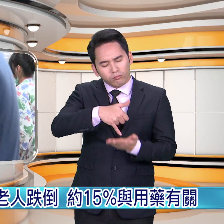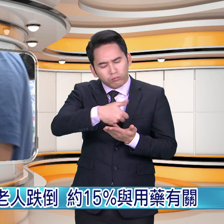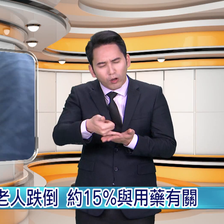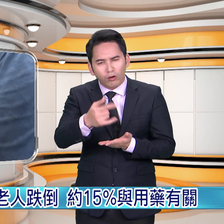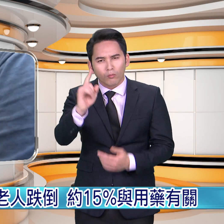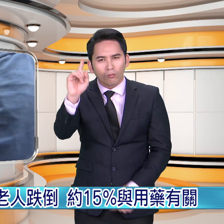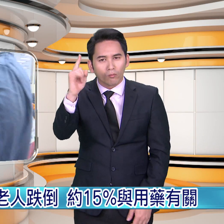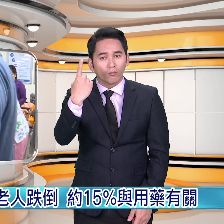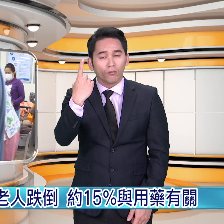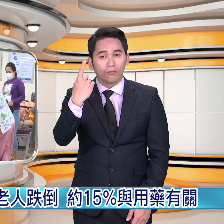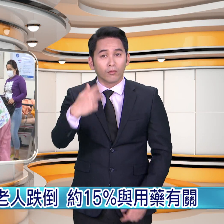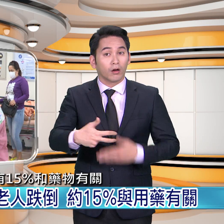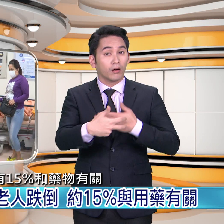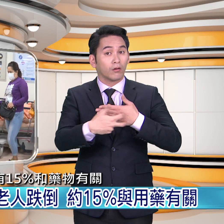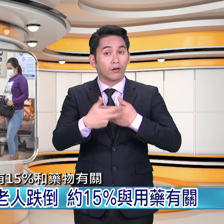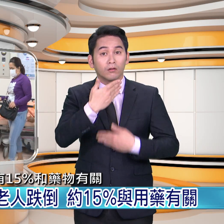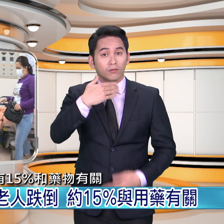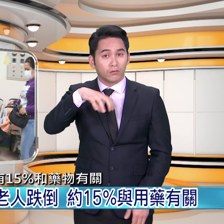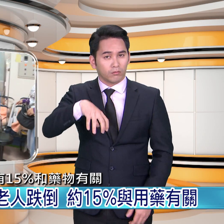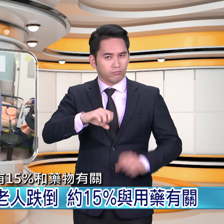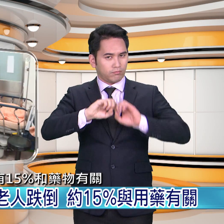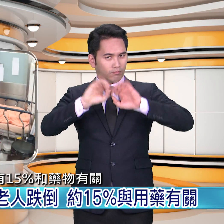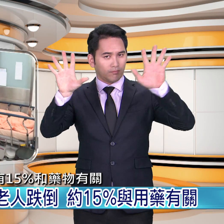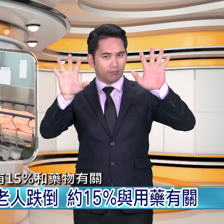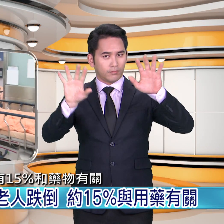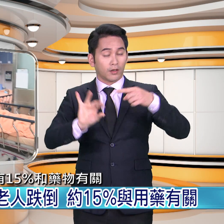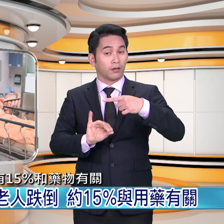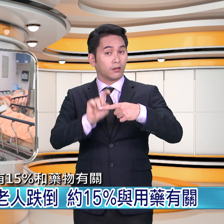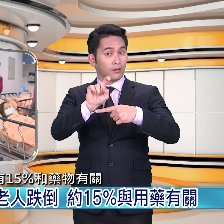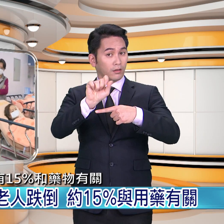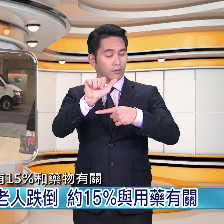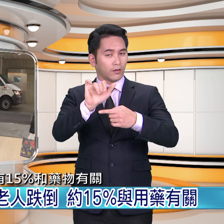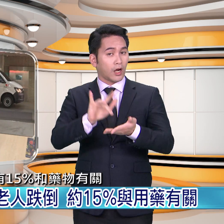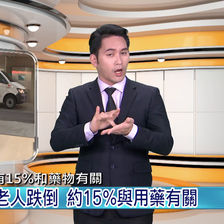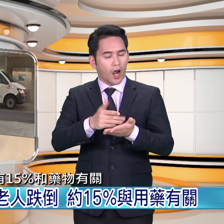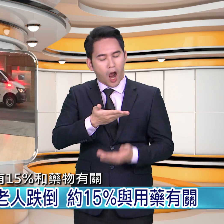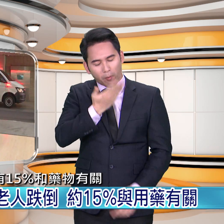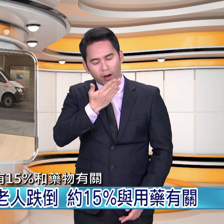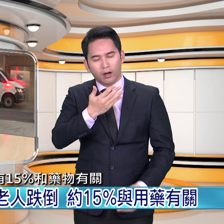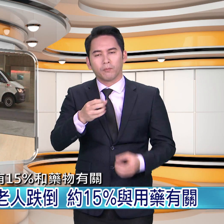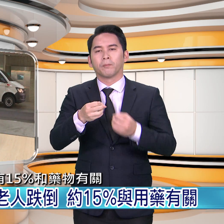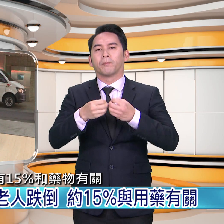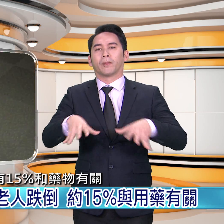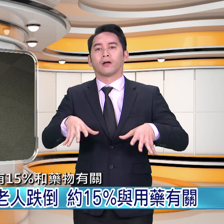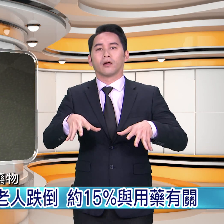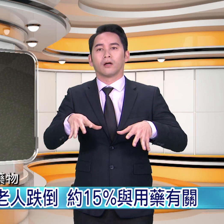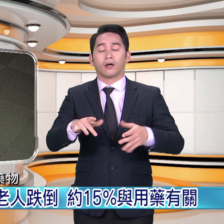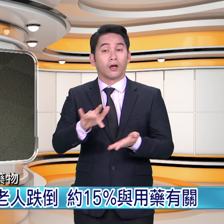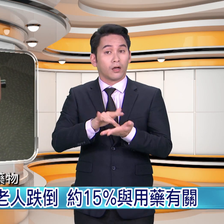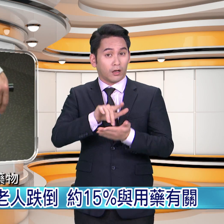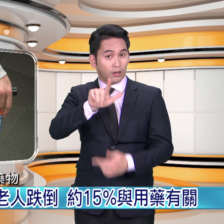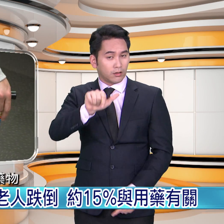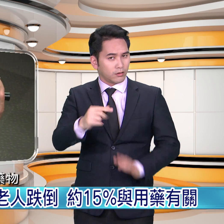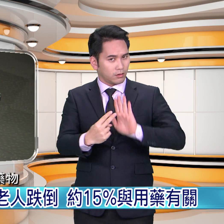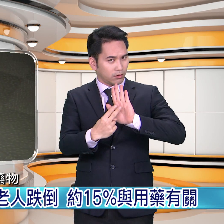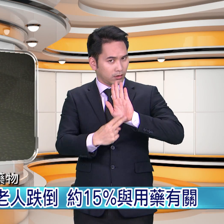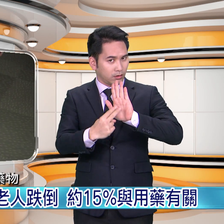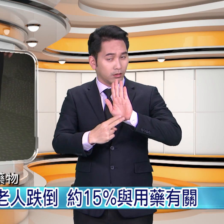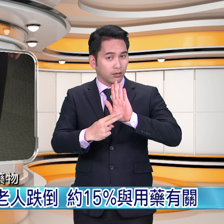卫福部统计，老人跌倒大约有15%和药物有关。药师提醒，三